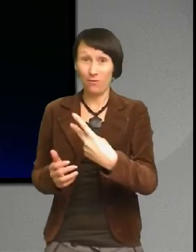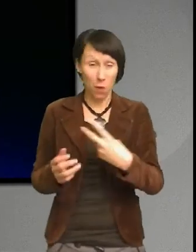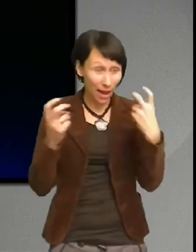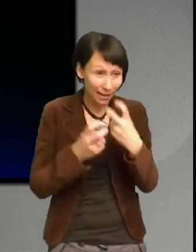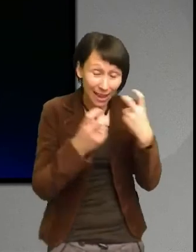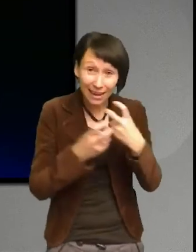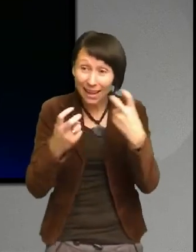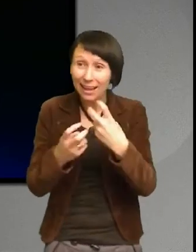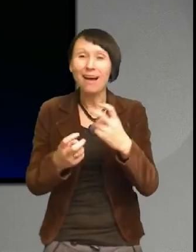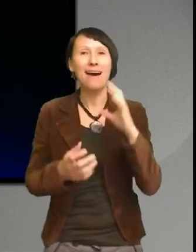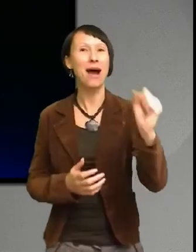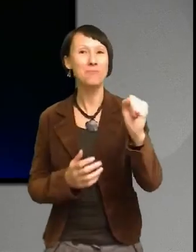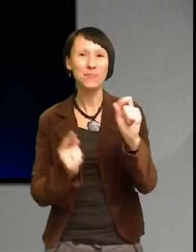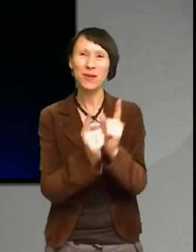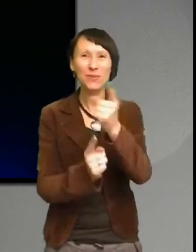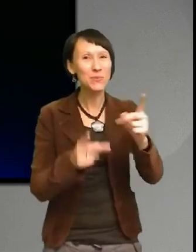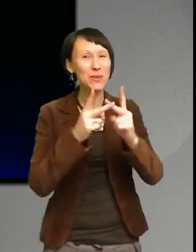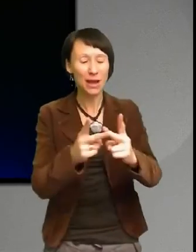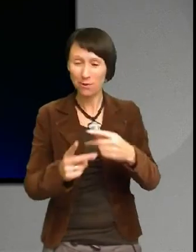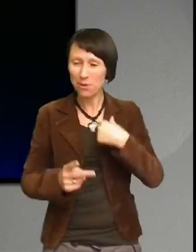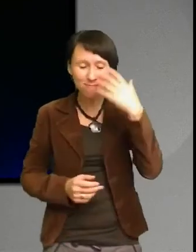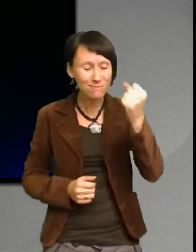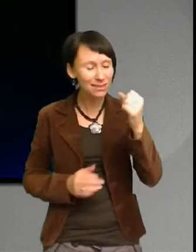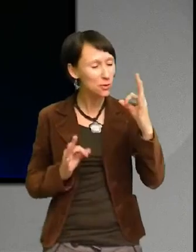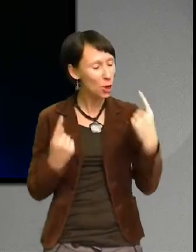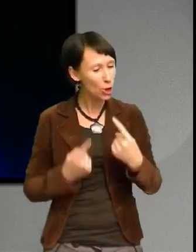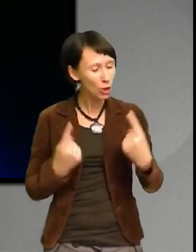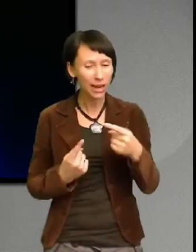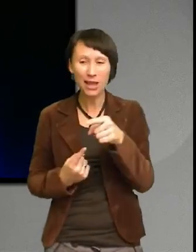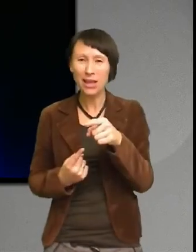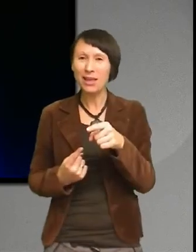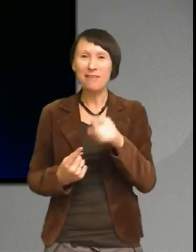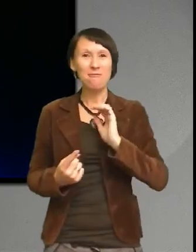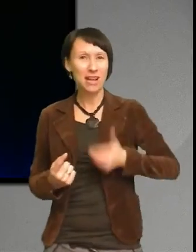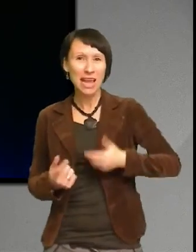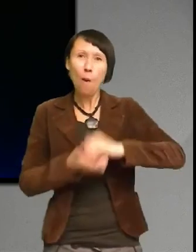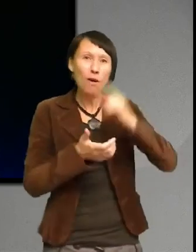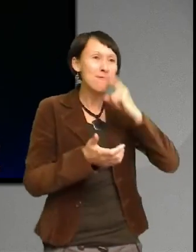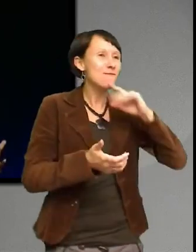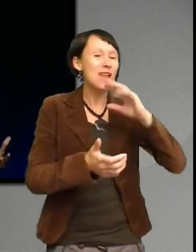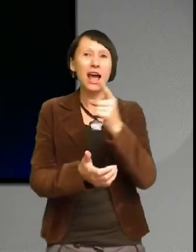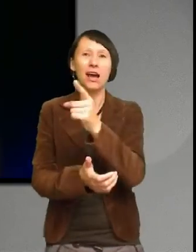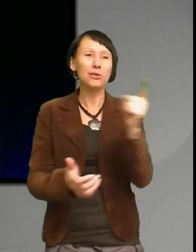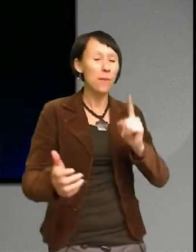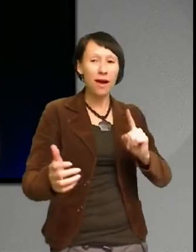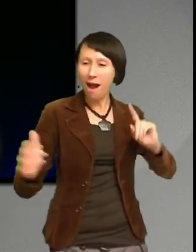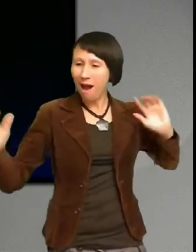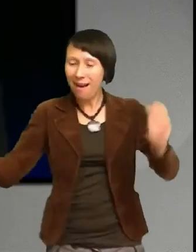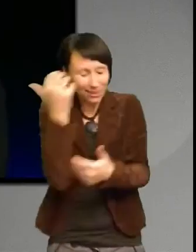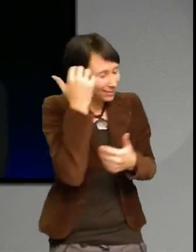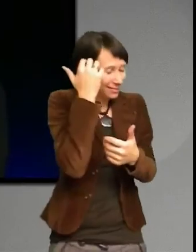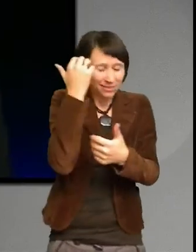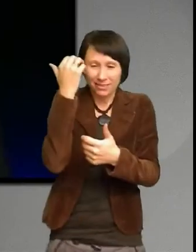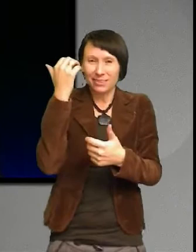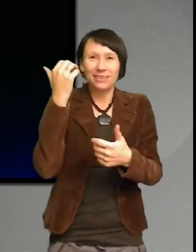Jag minns, pappan sprang till henne, lyfte upp henne, kramade om henne